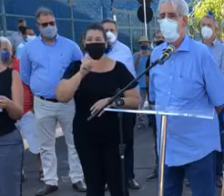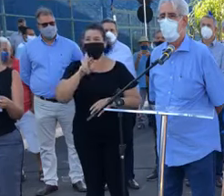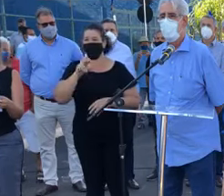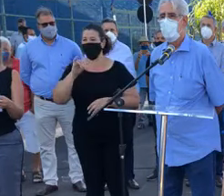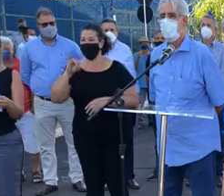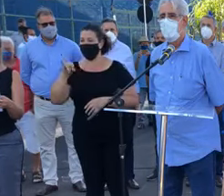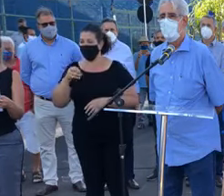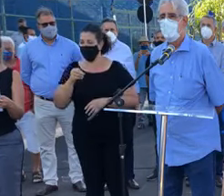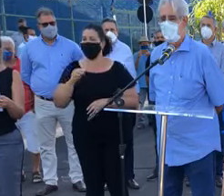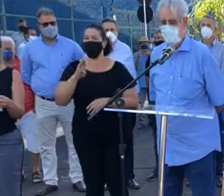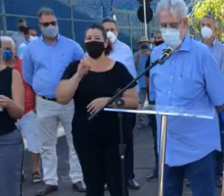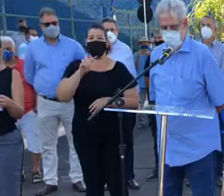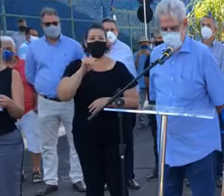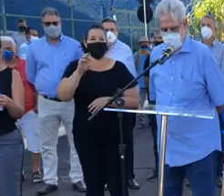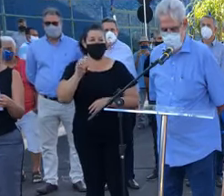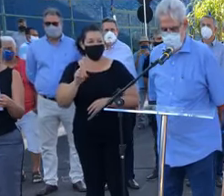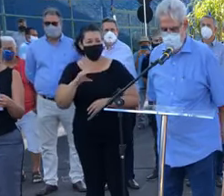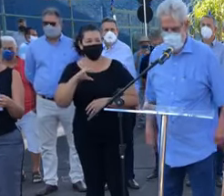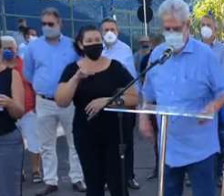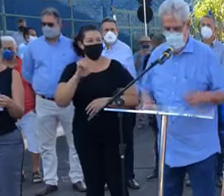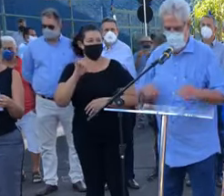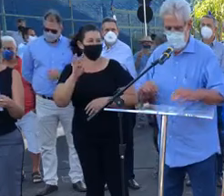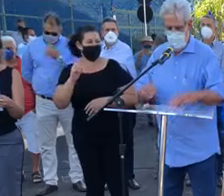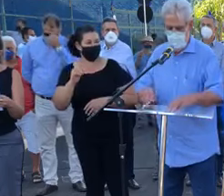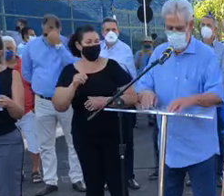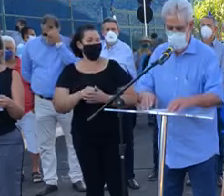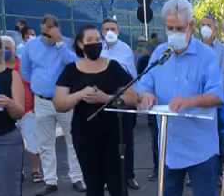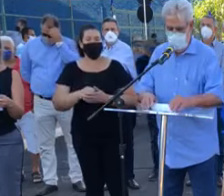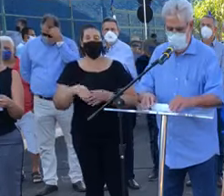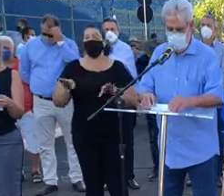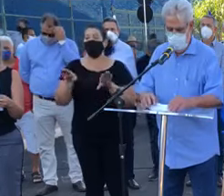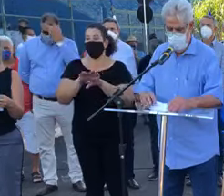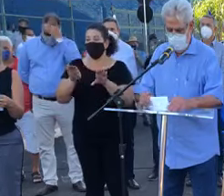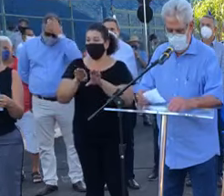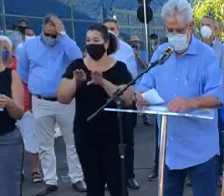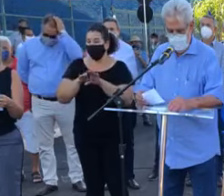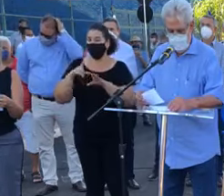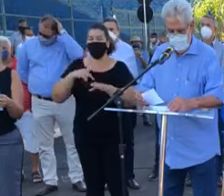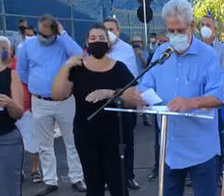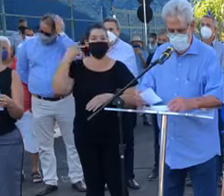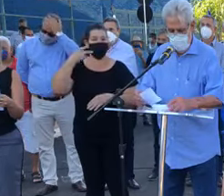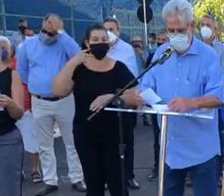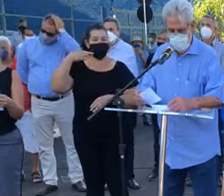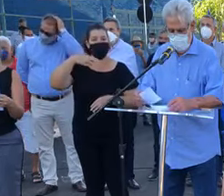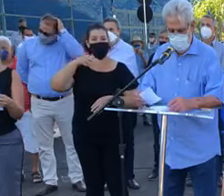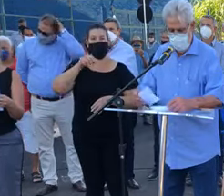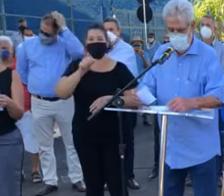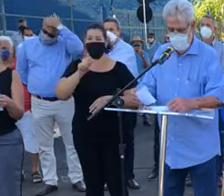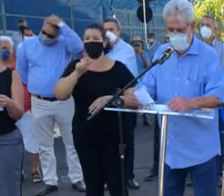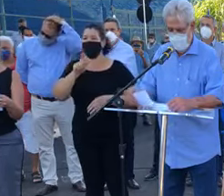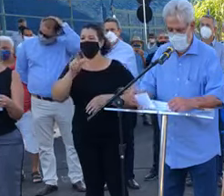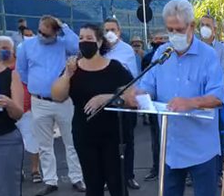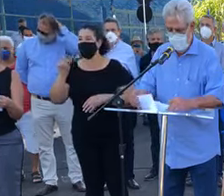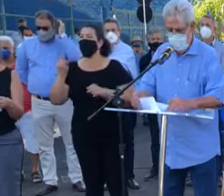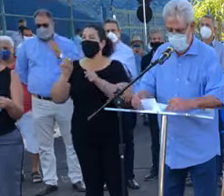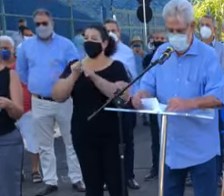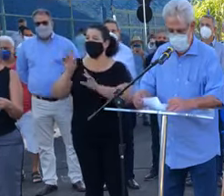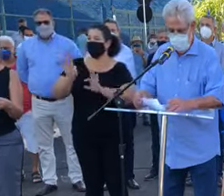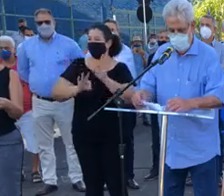Carrijo, Bozó, Cleiton César. Lembrando também o vereador Magu, que foi o autor do